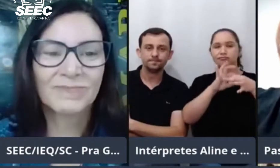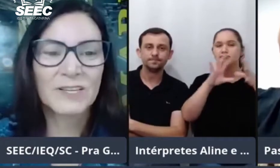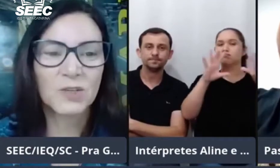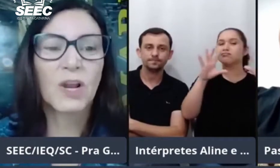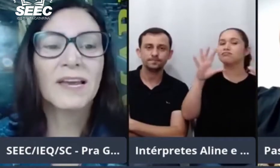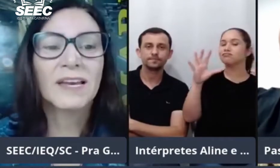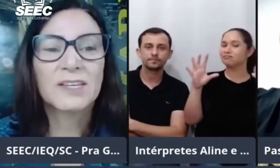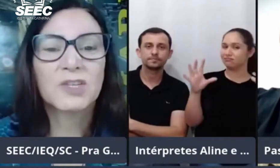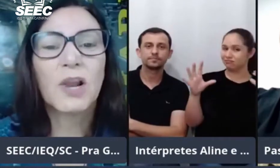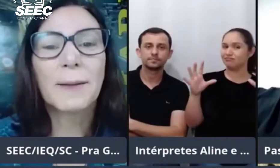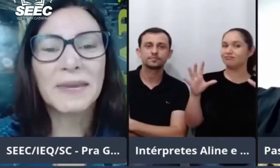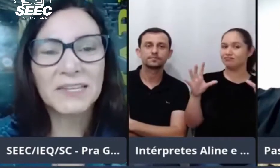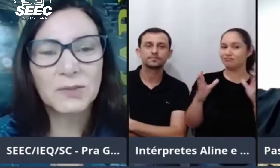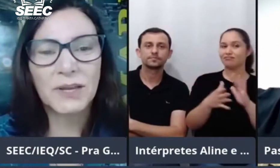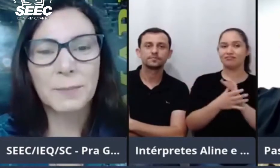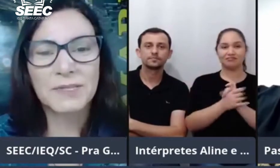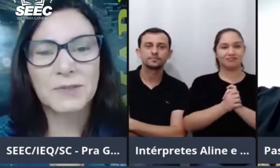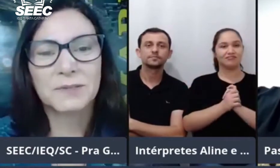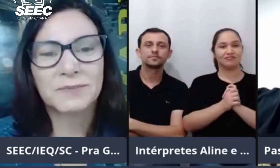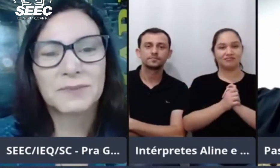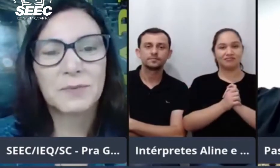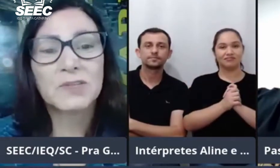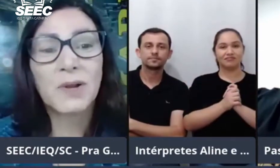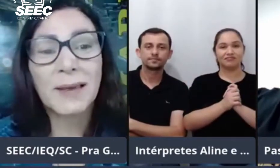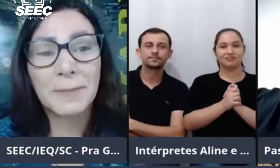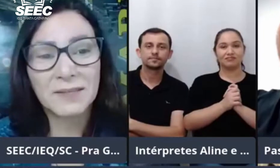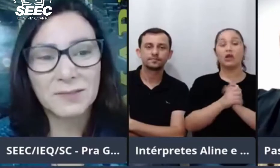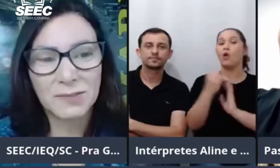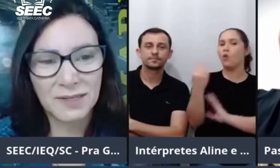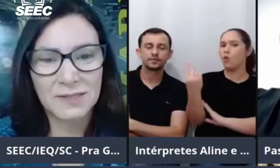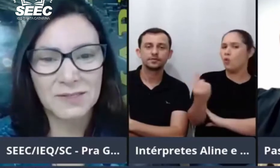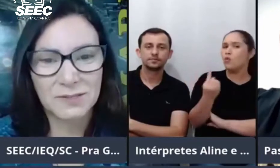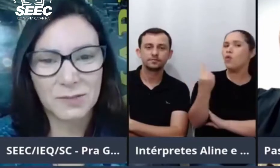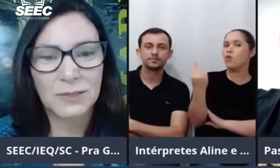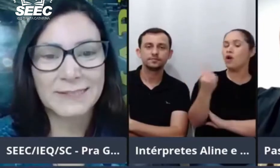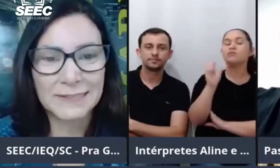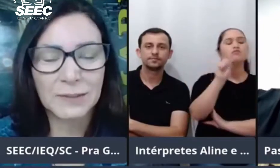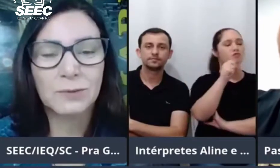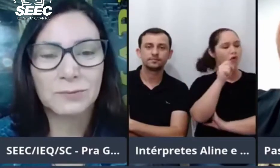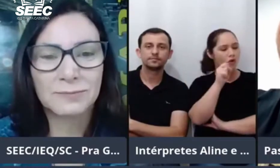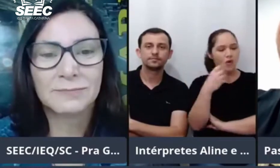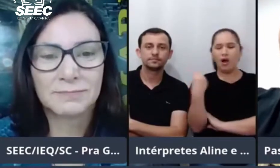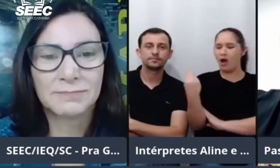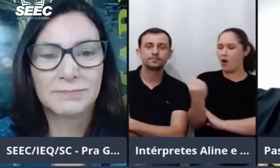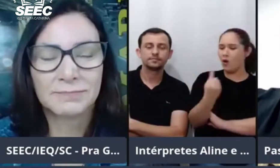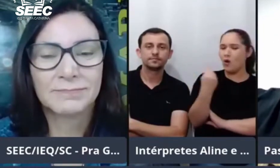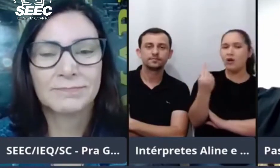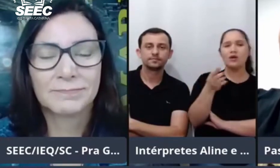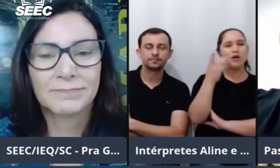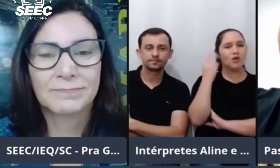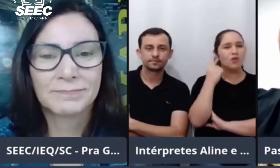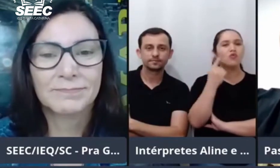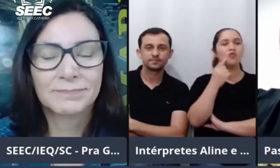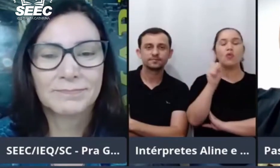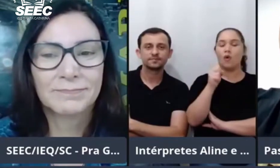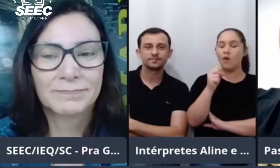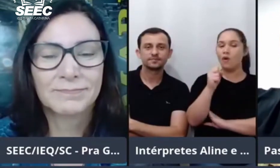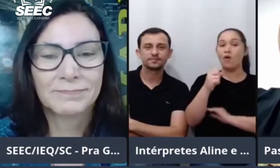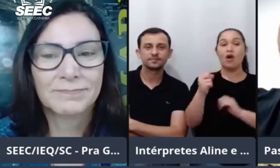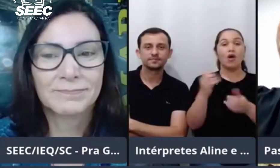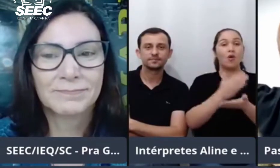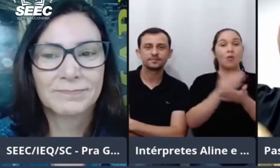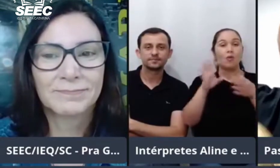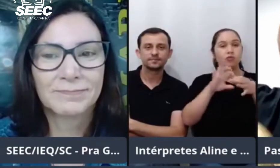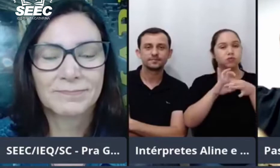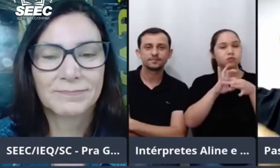nós conseguimos. Isolamento, Deus, né, pastor? Um isolamento, né? Solidão. Essas palavras